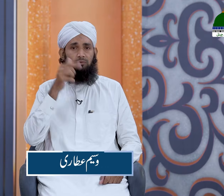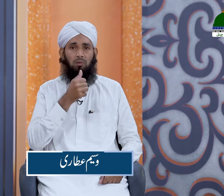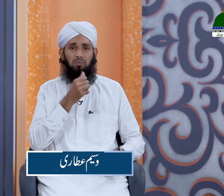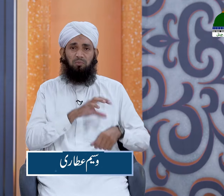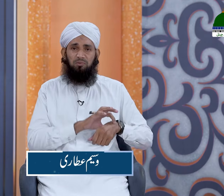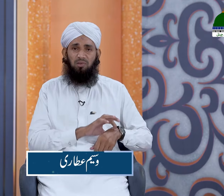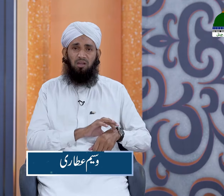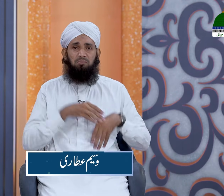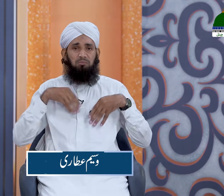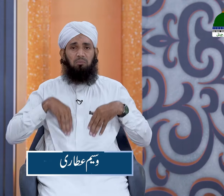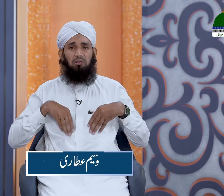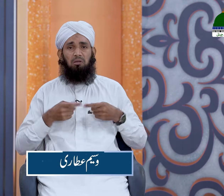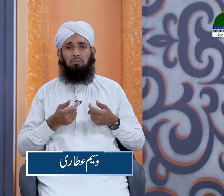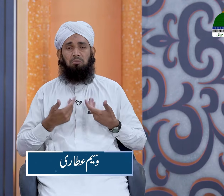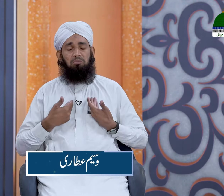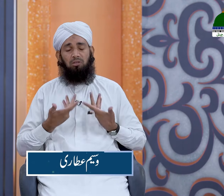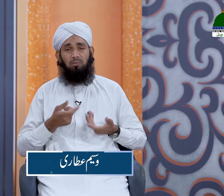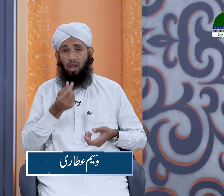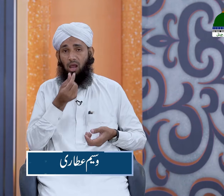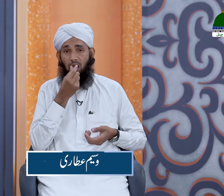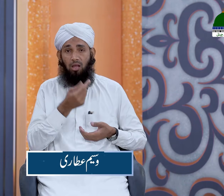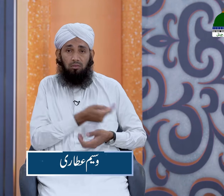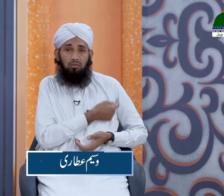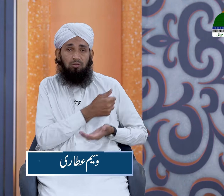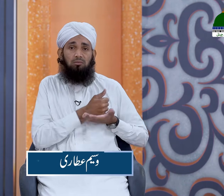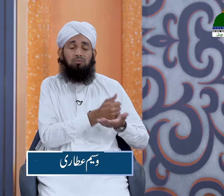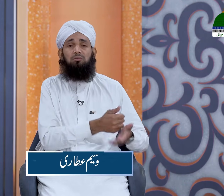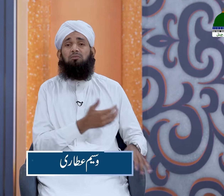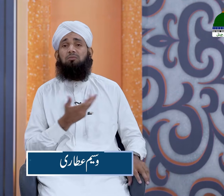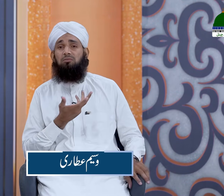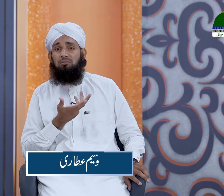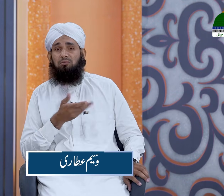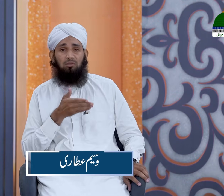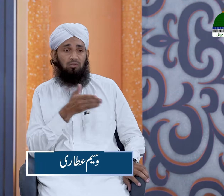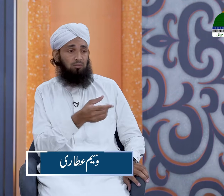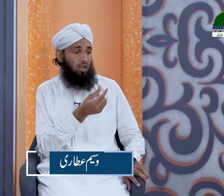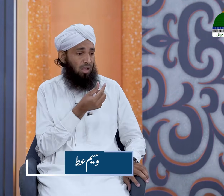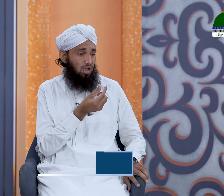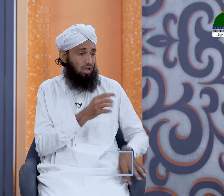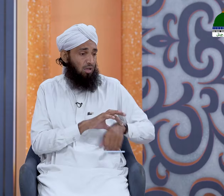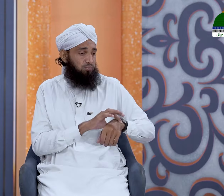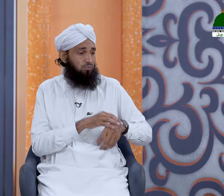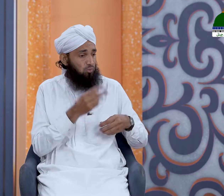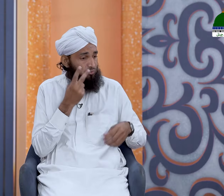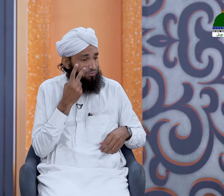میں پیسے نہیں ہیں، دوائی کہاں سے دلاؤں گا؟ والد صاحب کو اس طرح اس حالت میں کون سا بیٹا دیکھ سکتا